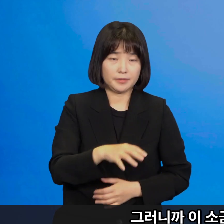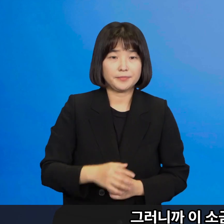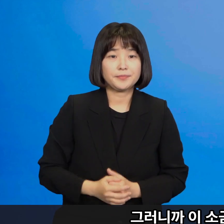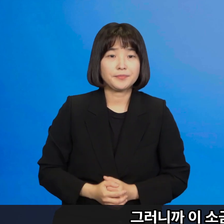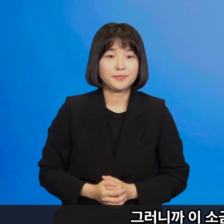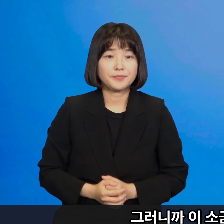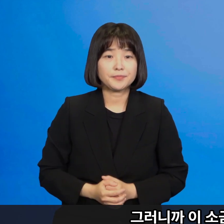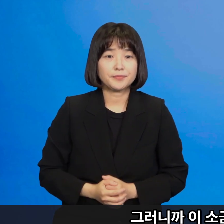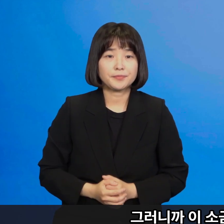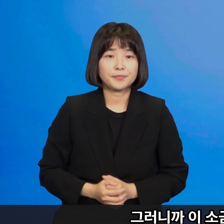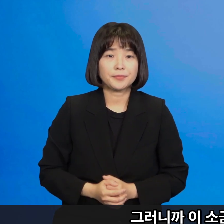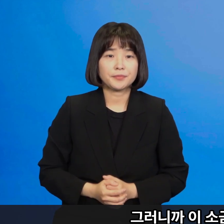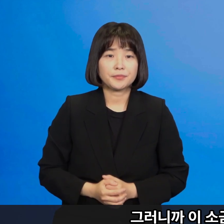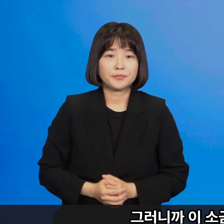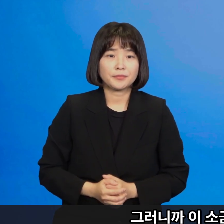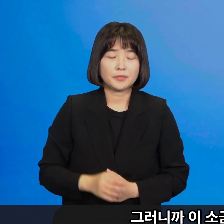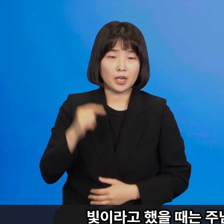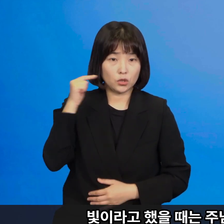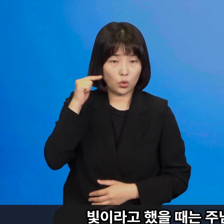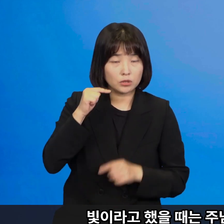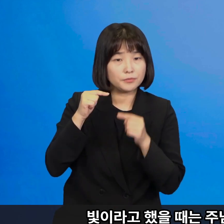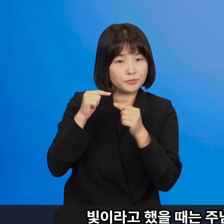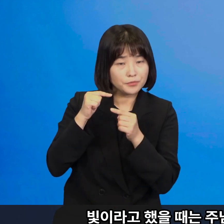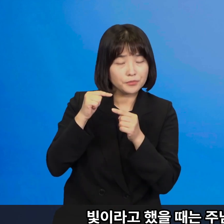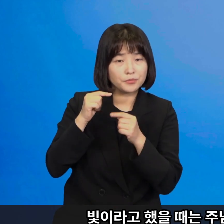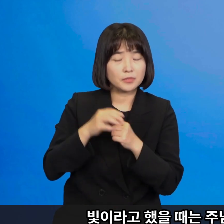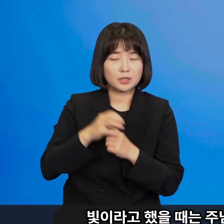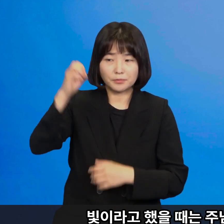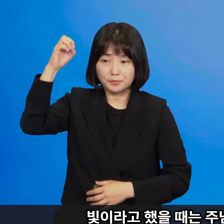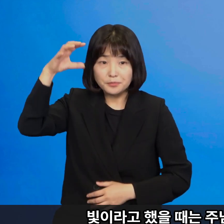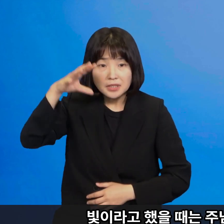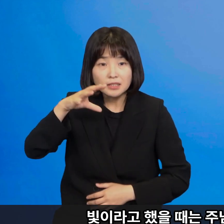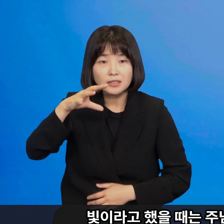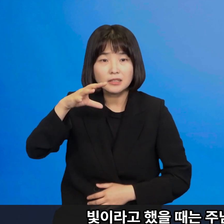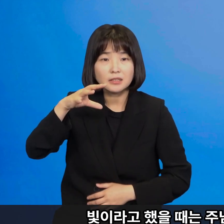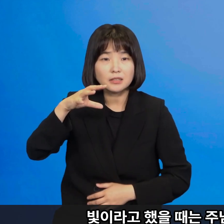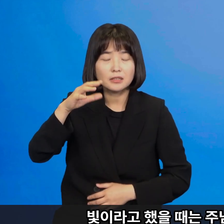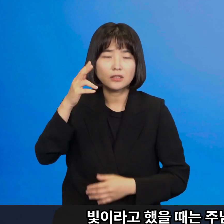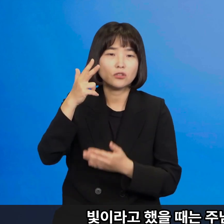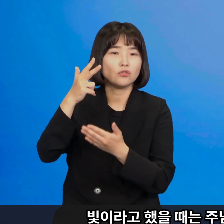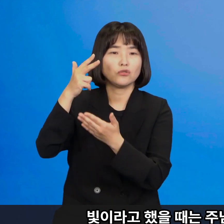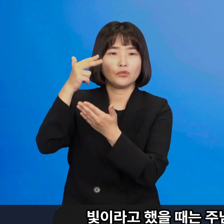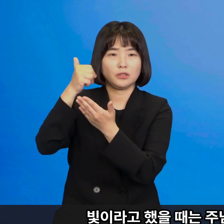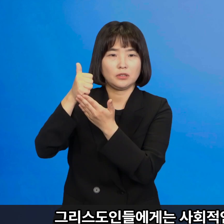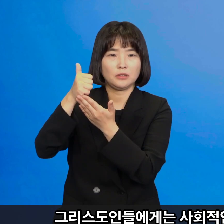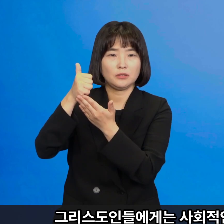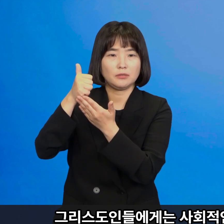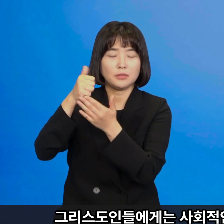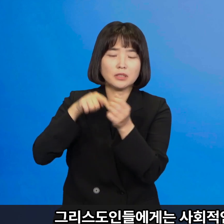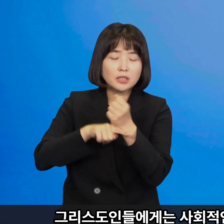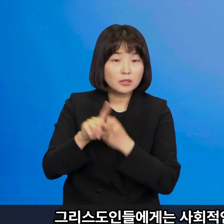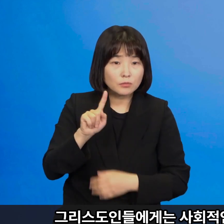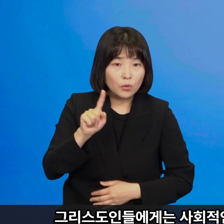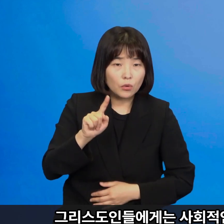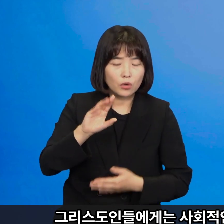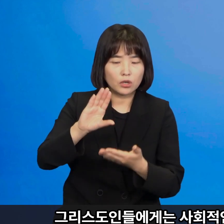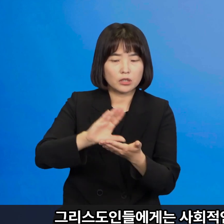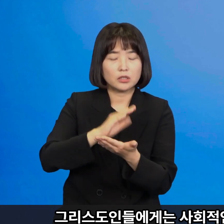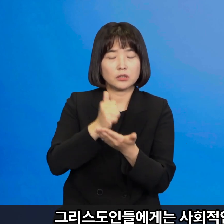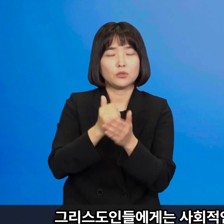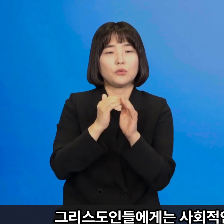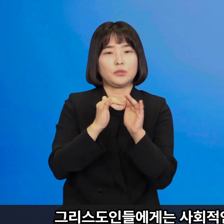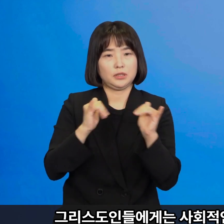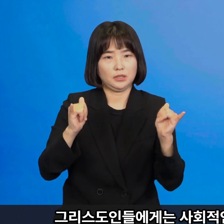소금이에요. 그러니까 이 소금이라고 하는 것과 빛이라고 했을 때는 주님 뭐라고 말씀하신 거냐면 그리스도인들에게는